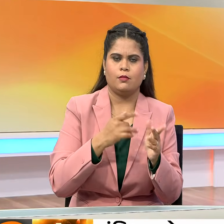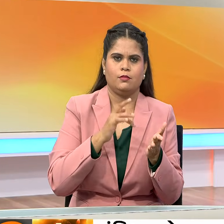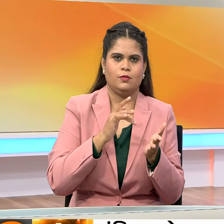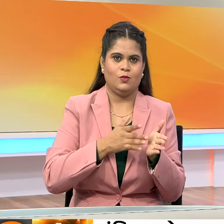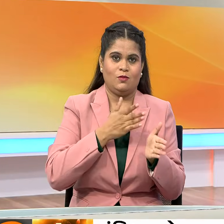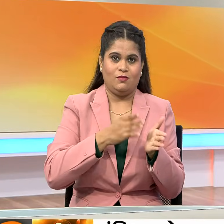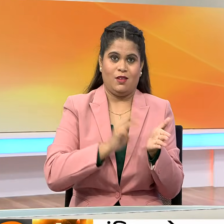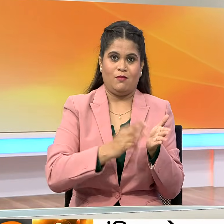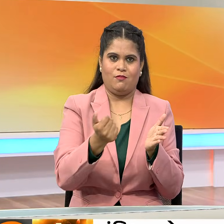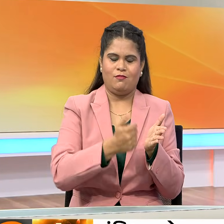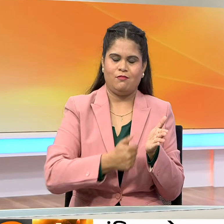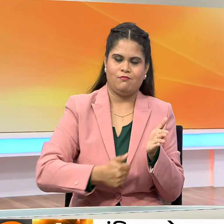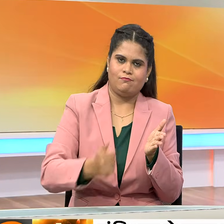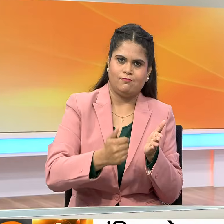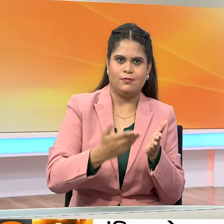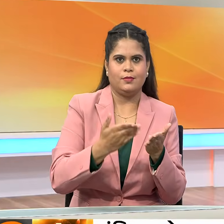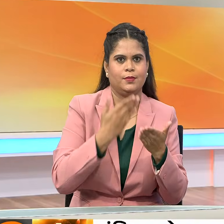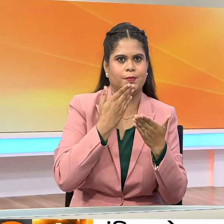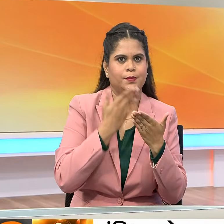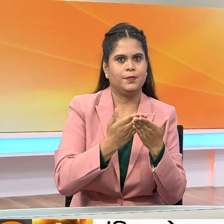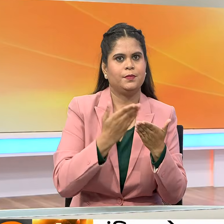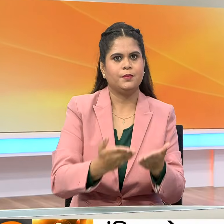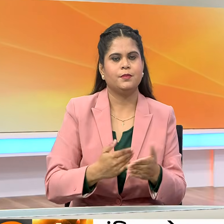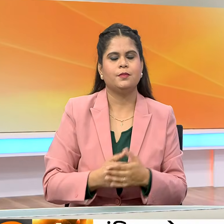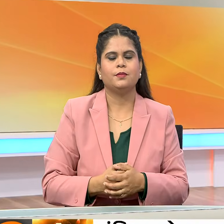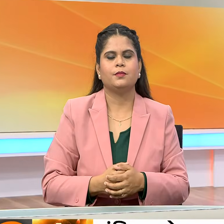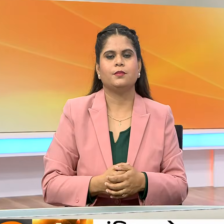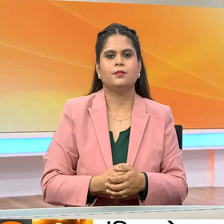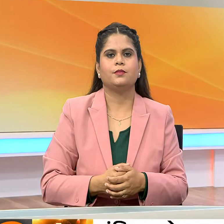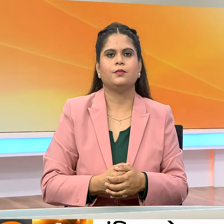अश्विनी वैष्णव का भी आभार जताया।